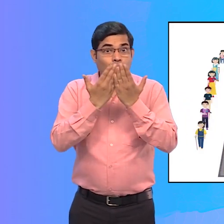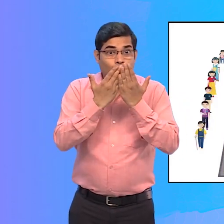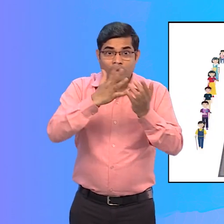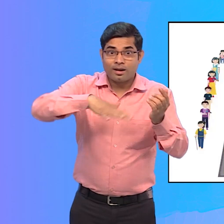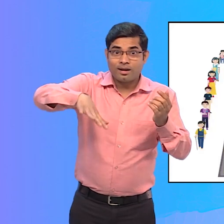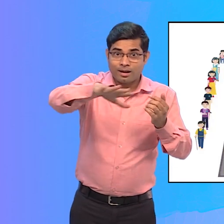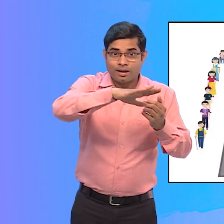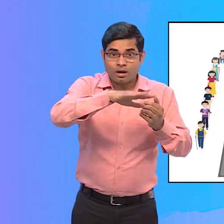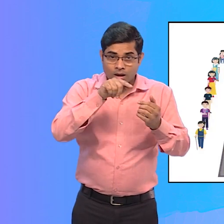पहुंचाना है